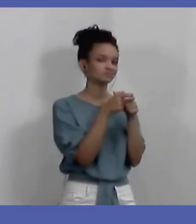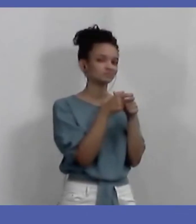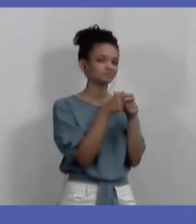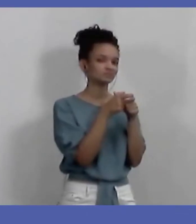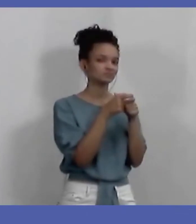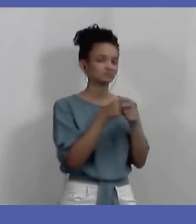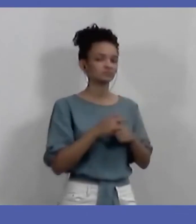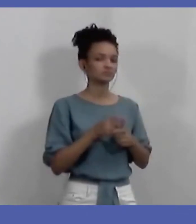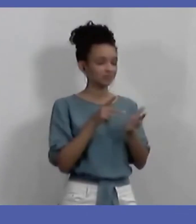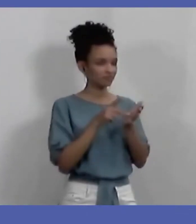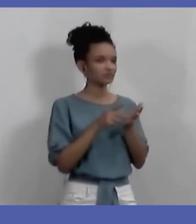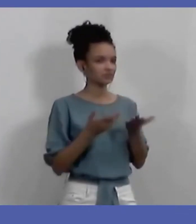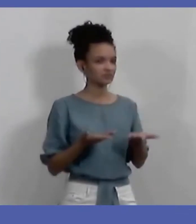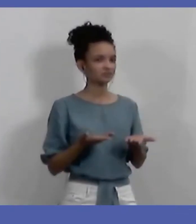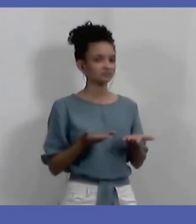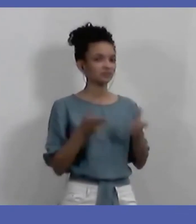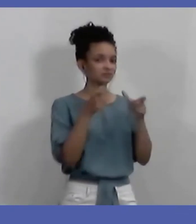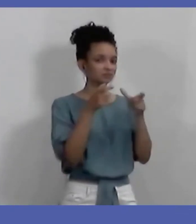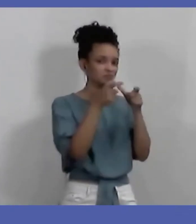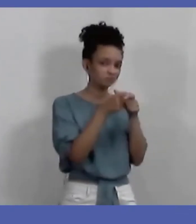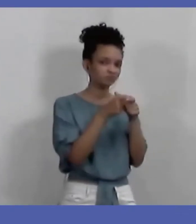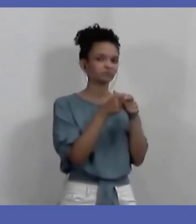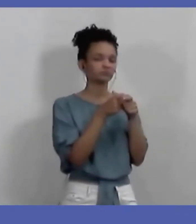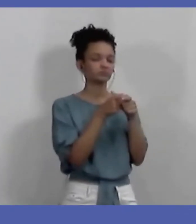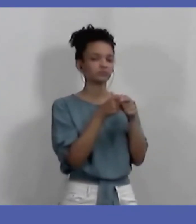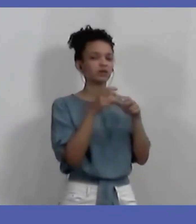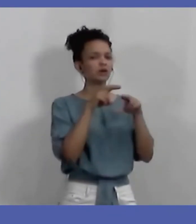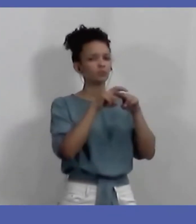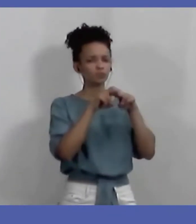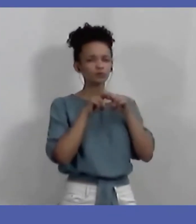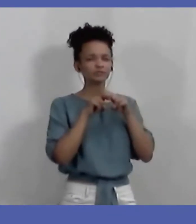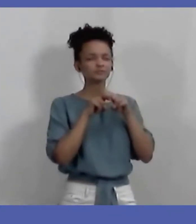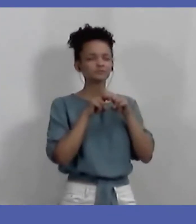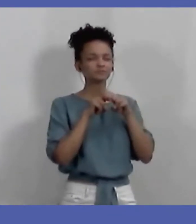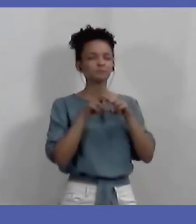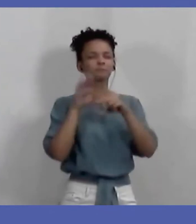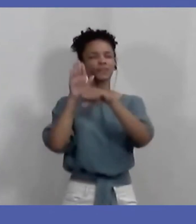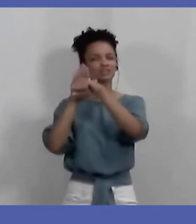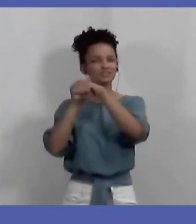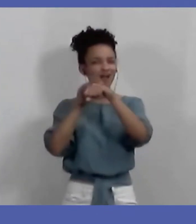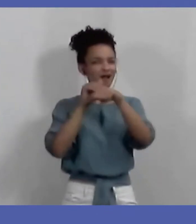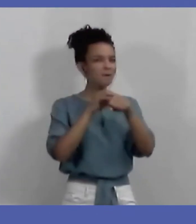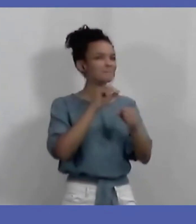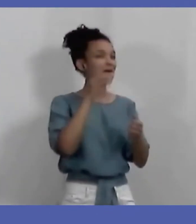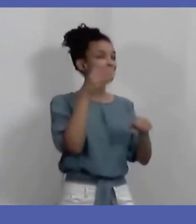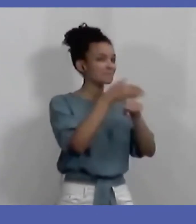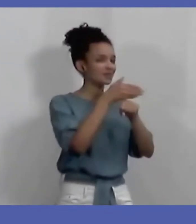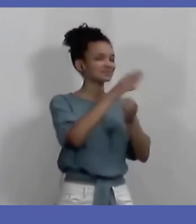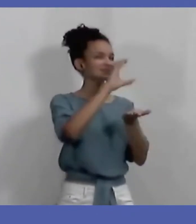é? Então, fazer uma chamada para o SEAP, tá?